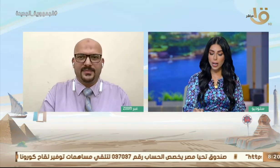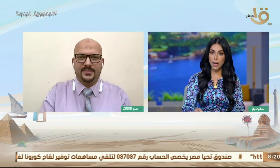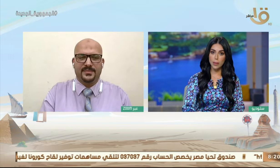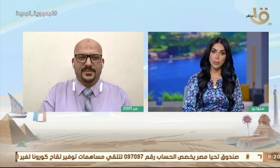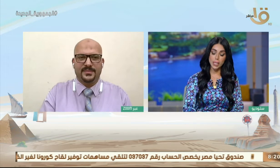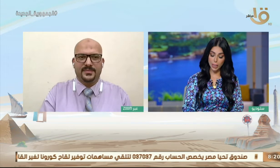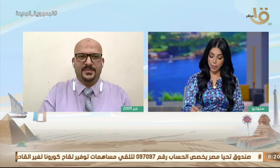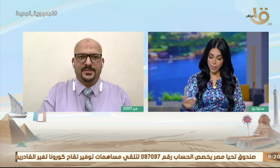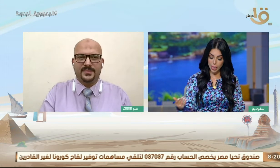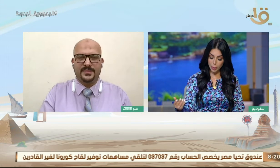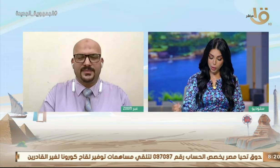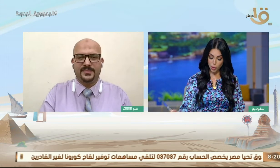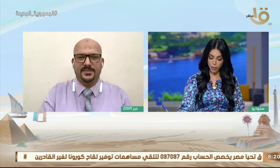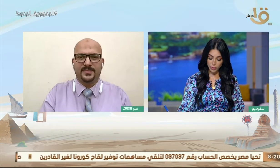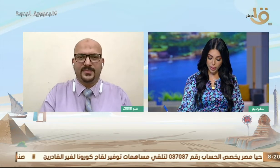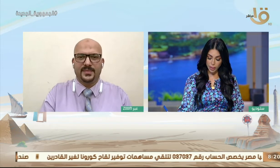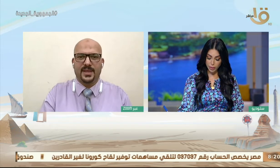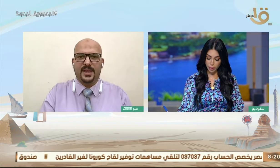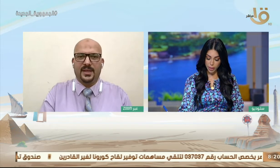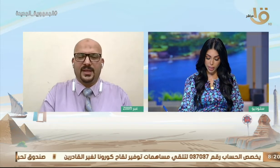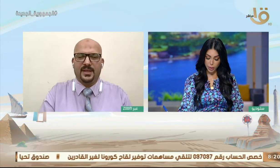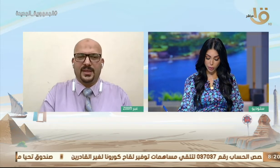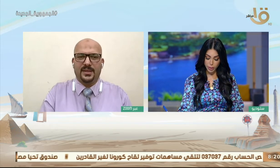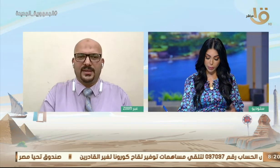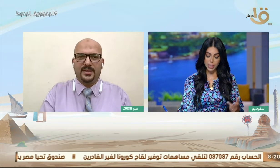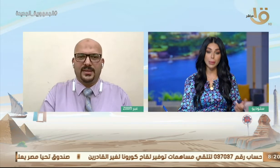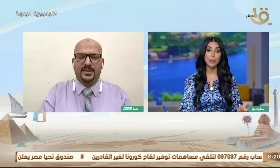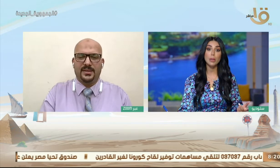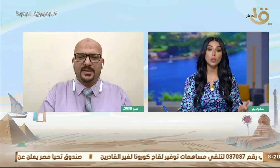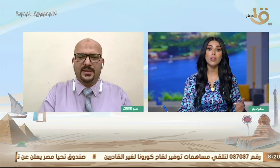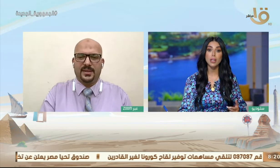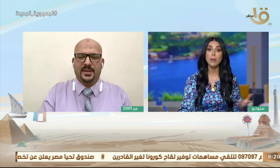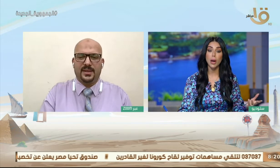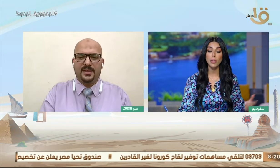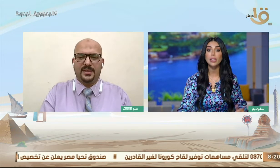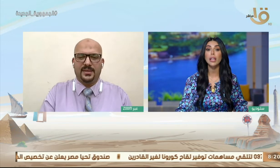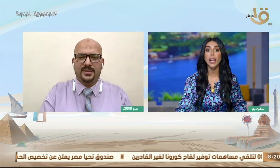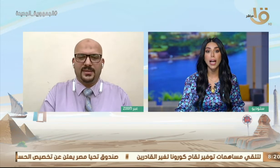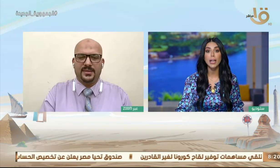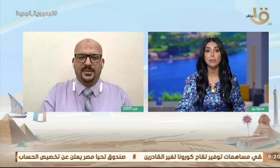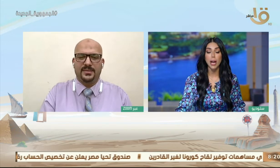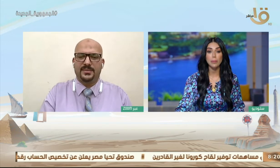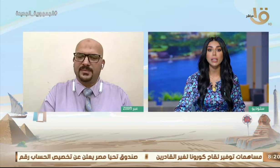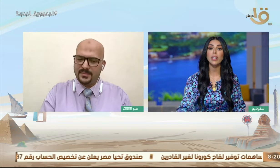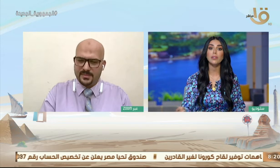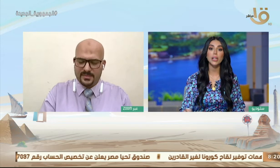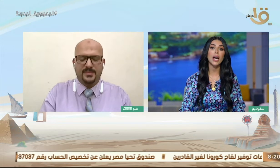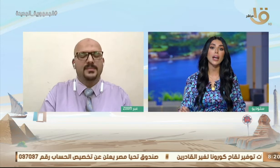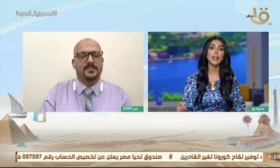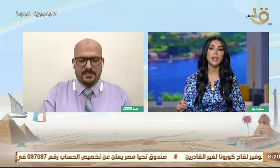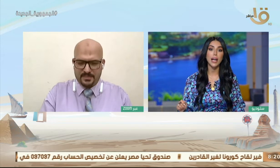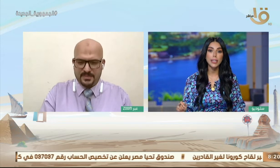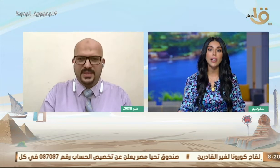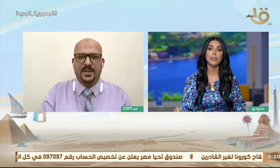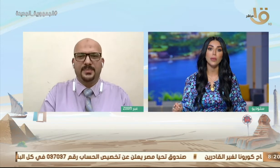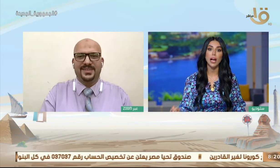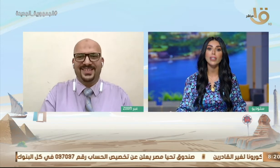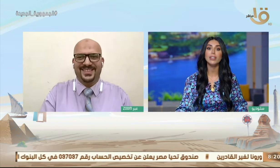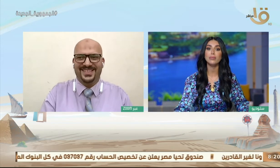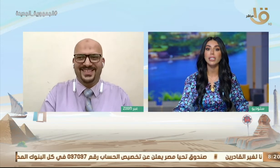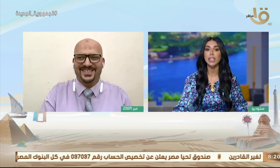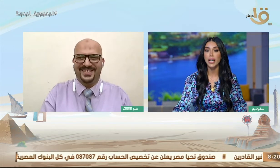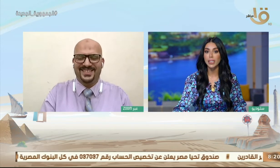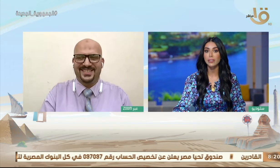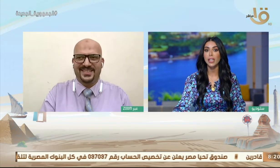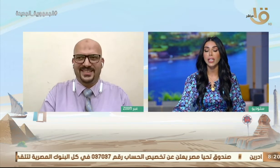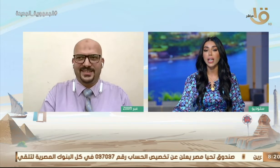كتيره بتستخدمها، زي ما شفنا في التقرير انه في يمكن 70 مليون اصم حوالين العالم. حابين نعرف ايه اهداف او بالظبط.